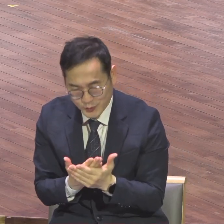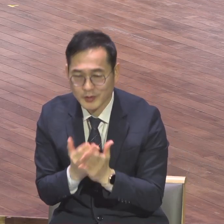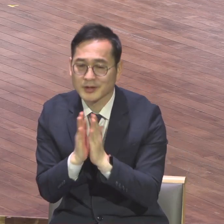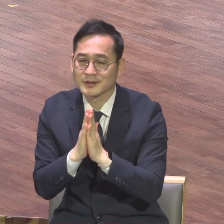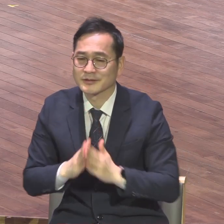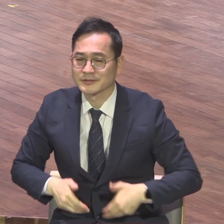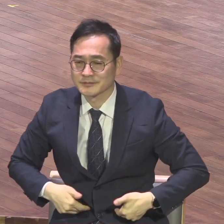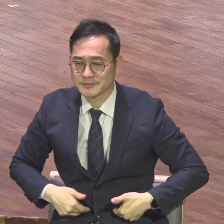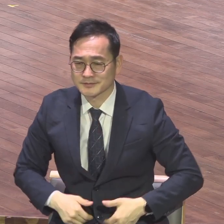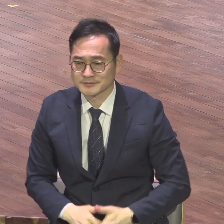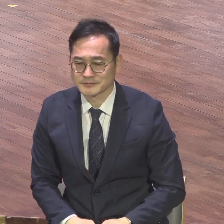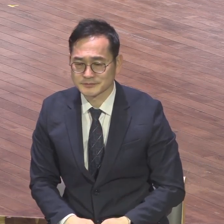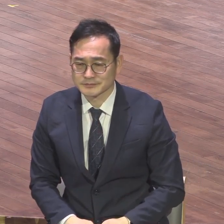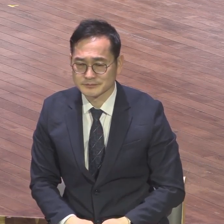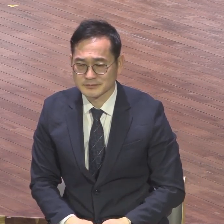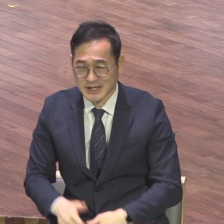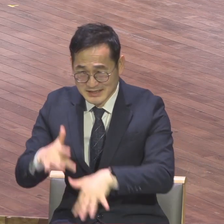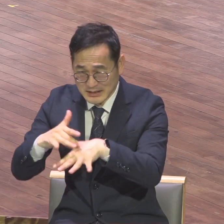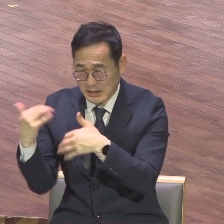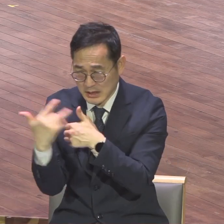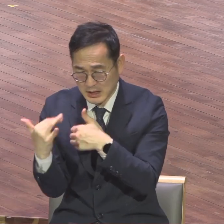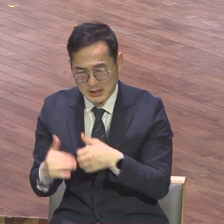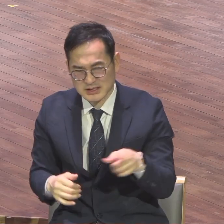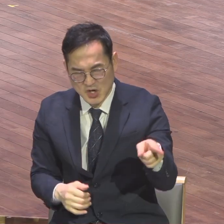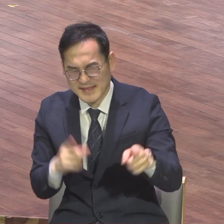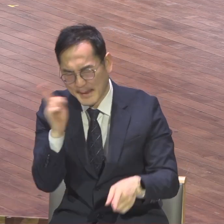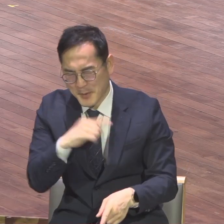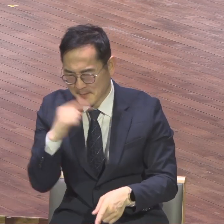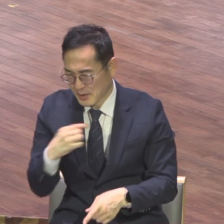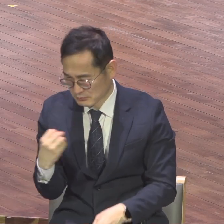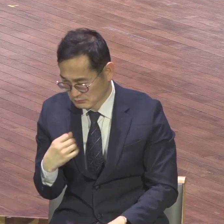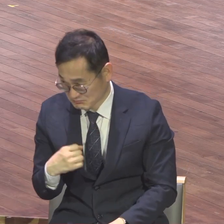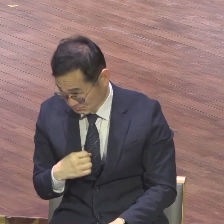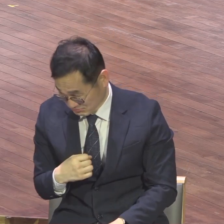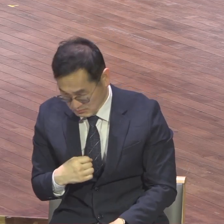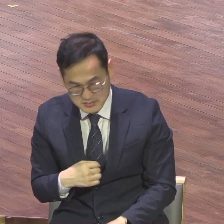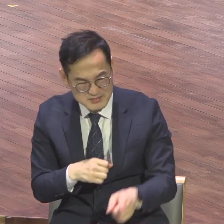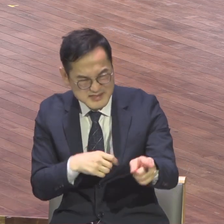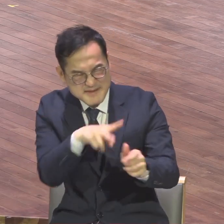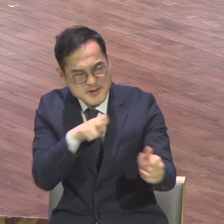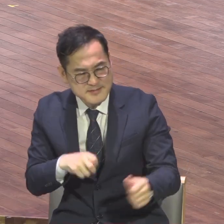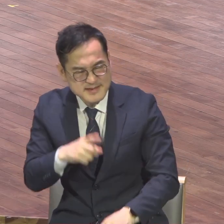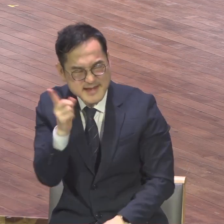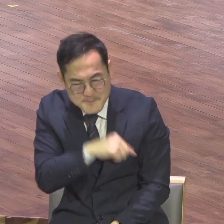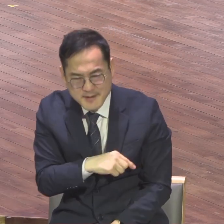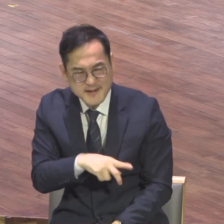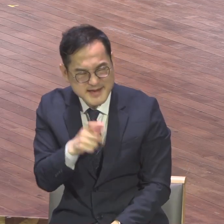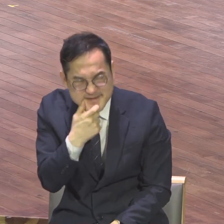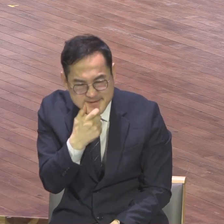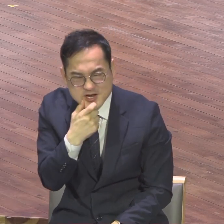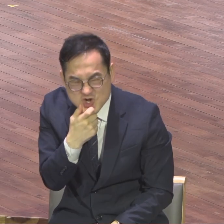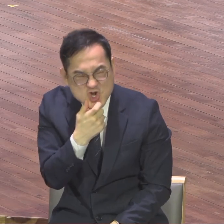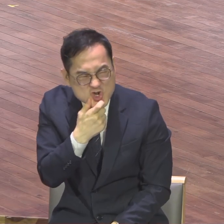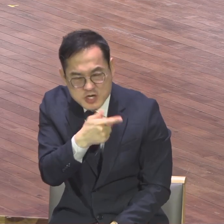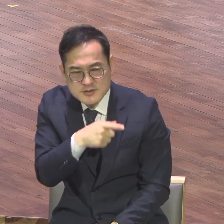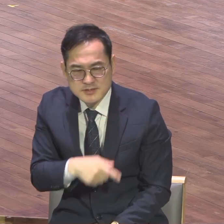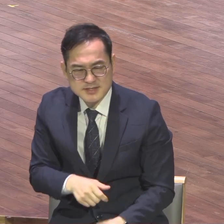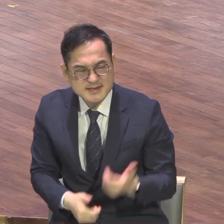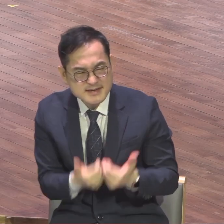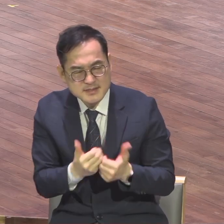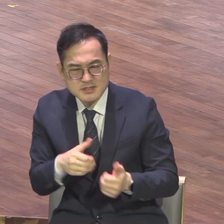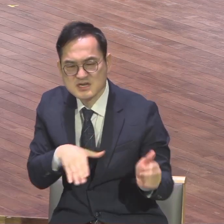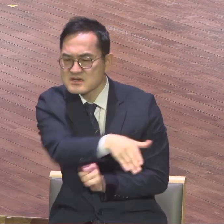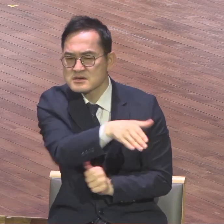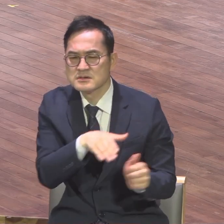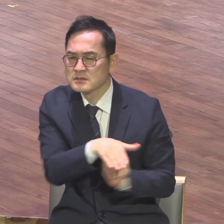이런 식이거든요. 오해하게 만들고 미워하게 만들고 불신하게 만들고 막 불편하게 만들어 가지고 하나 되지 못하게